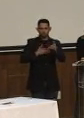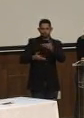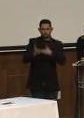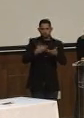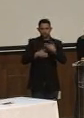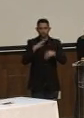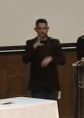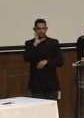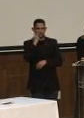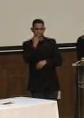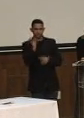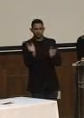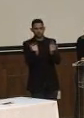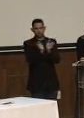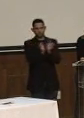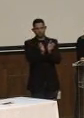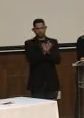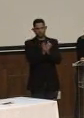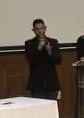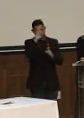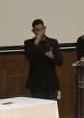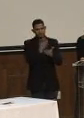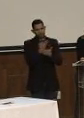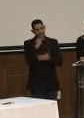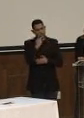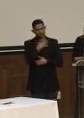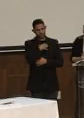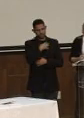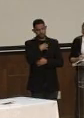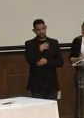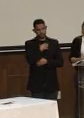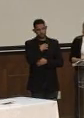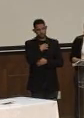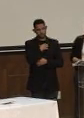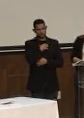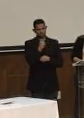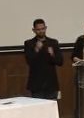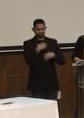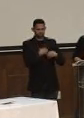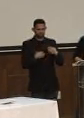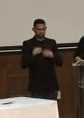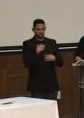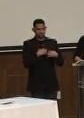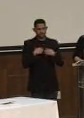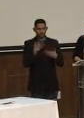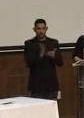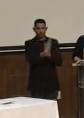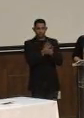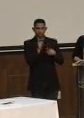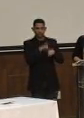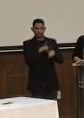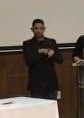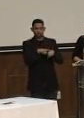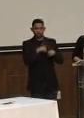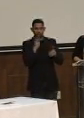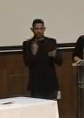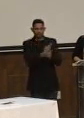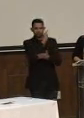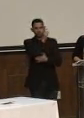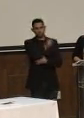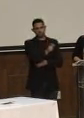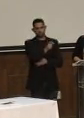com decisões coletivas. Confesso a vocês que eu me senti incomodado aquelas vezes que houve